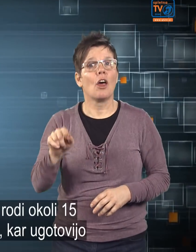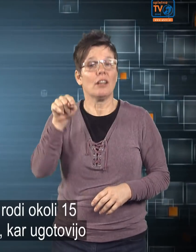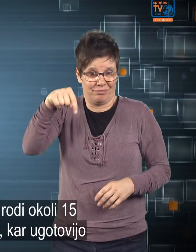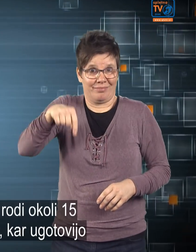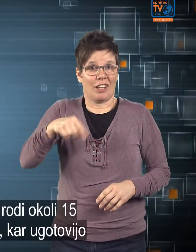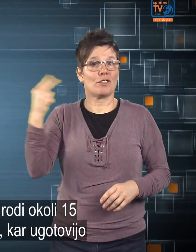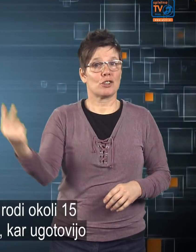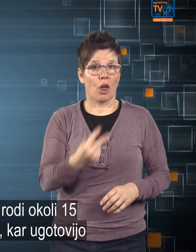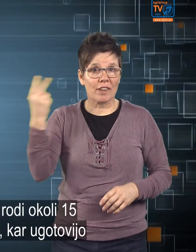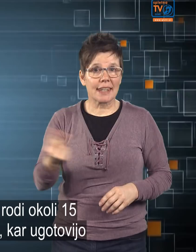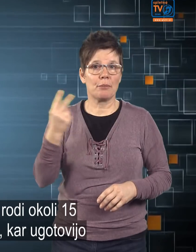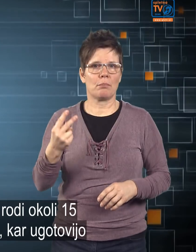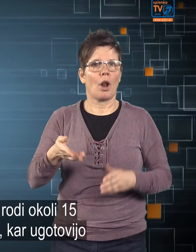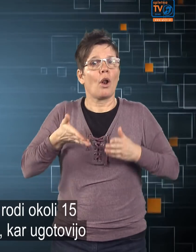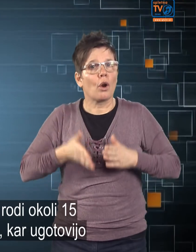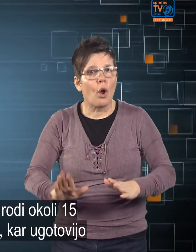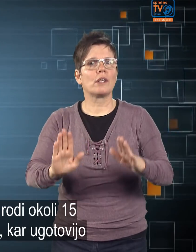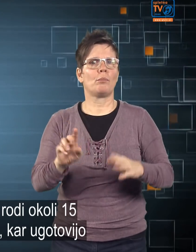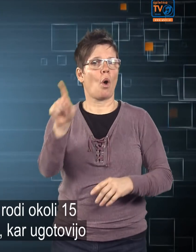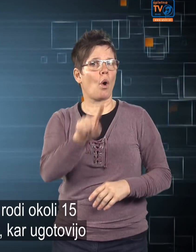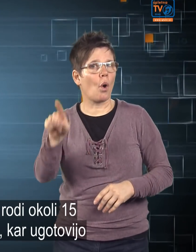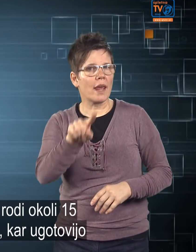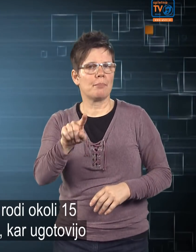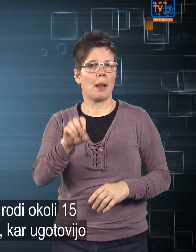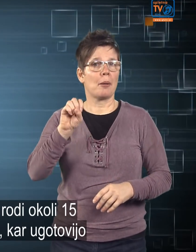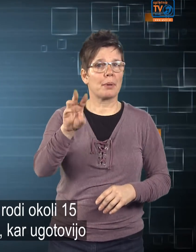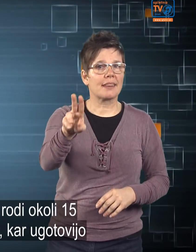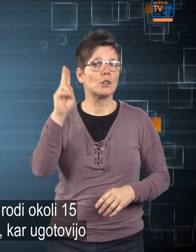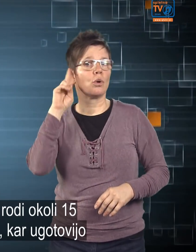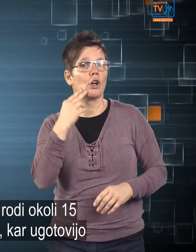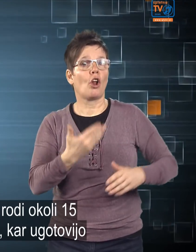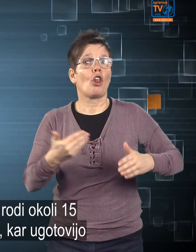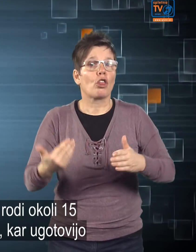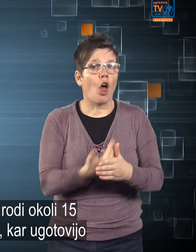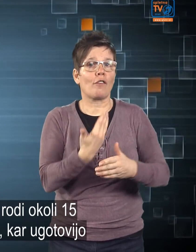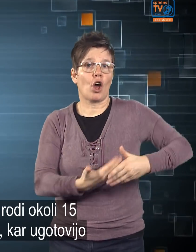Letno se v Sloveniji rodi okoli 15 gluhih novorojenčkov,